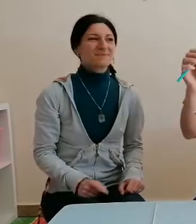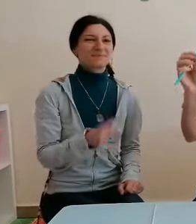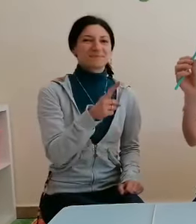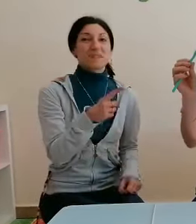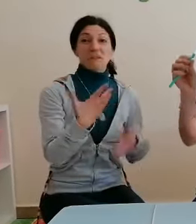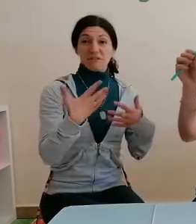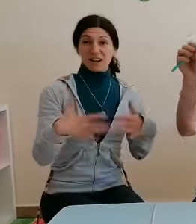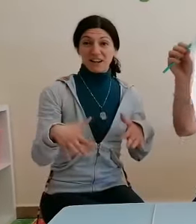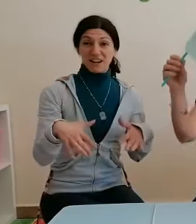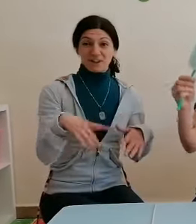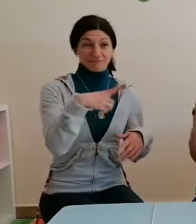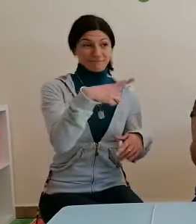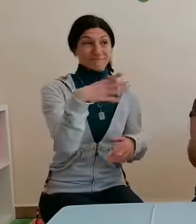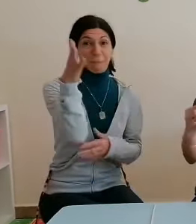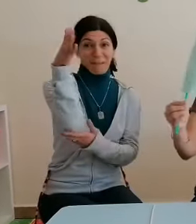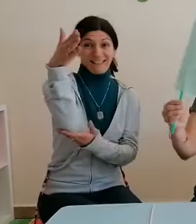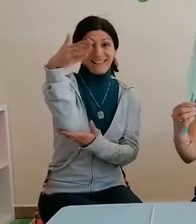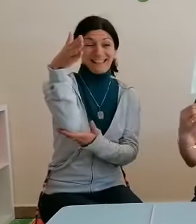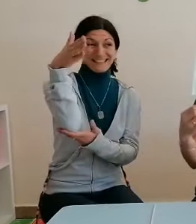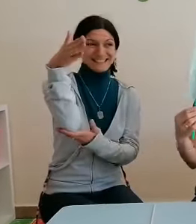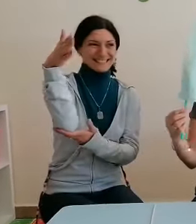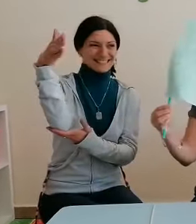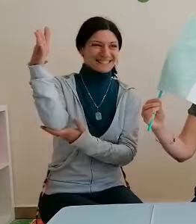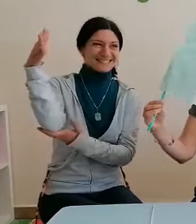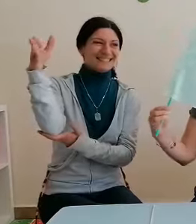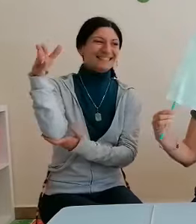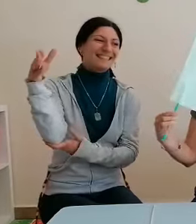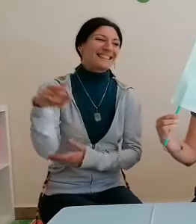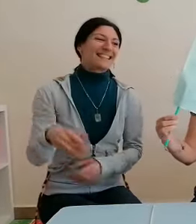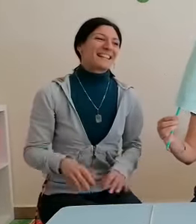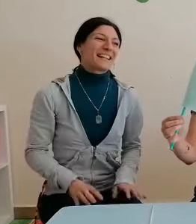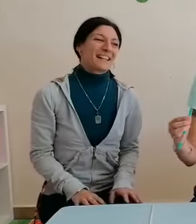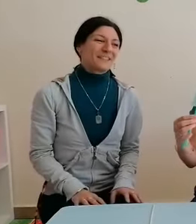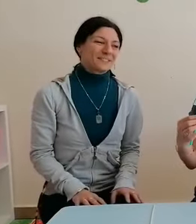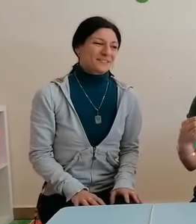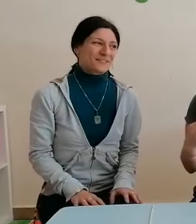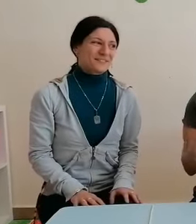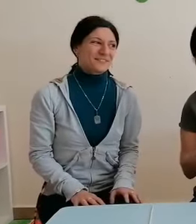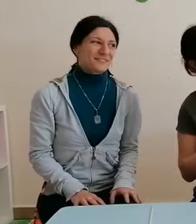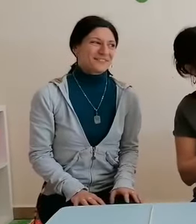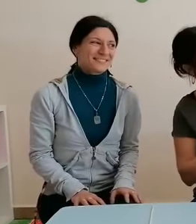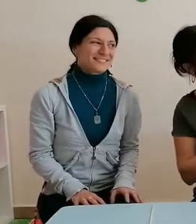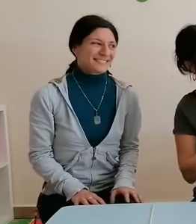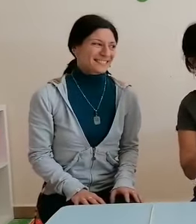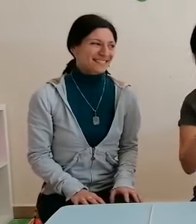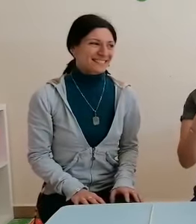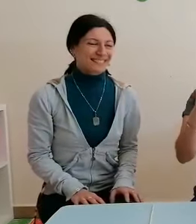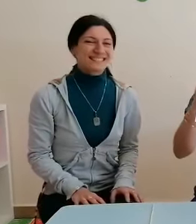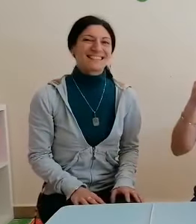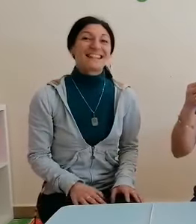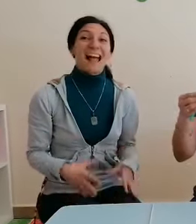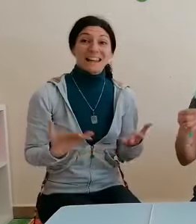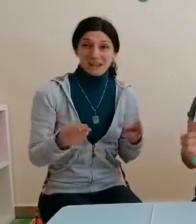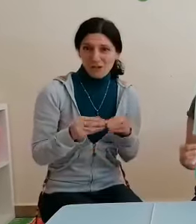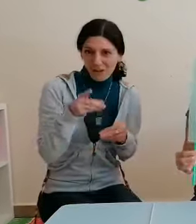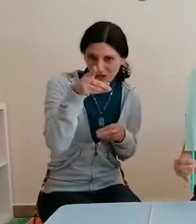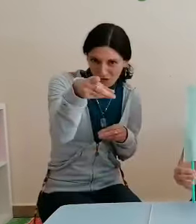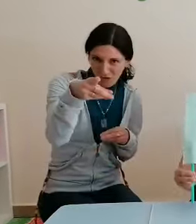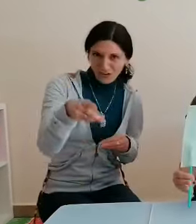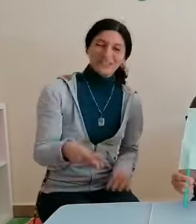Guardate un po' la nostra bandiera gigante rispetto alla bacchetta. Voi sarete più bravi con le dimensioni a casa.